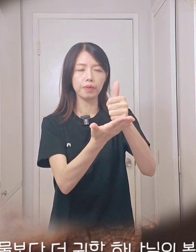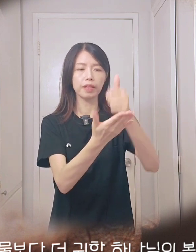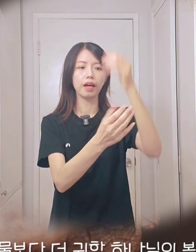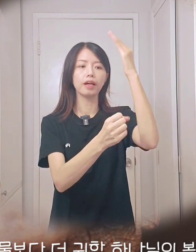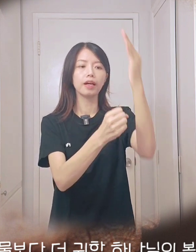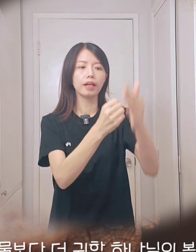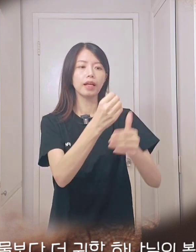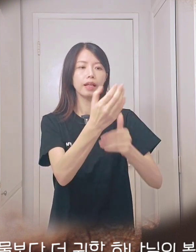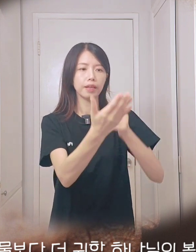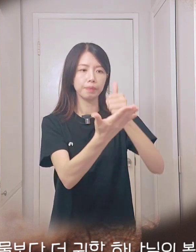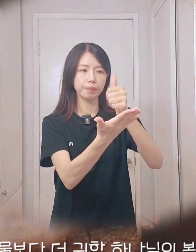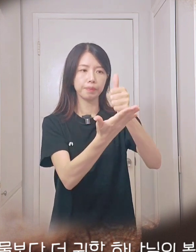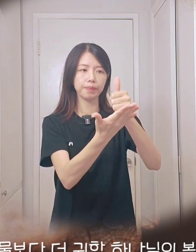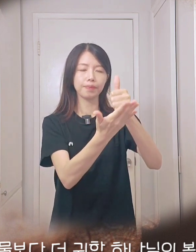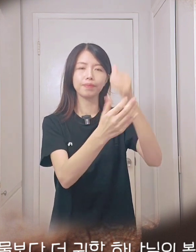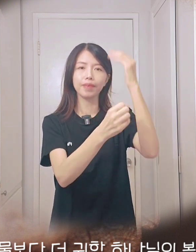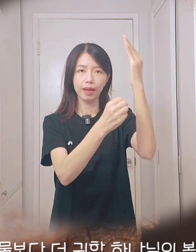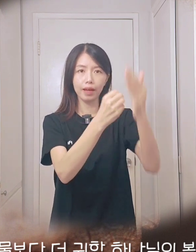올려놓으시면 됩니다.